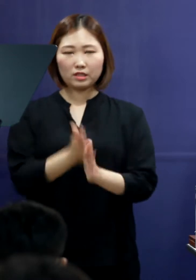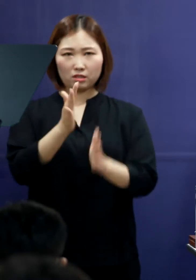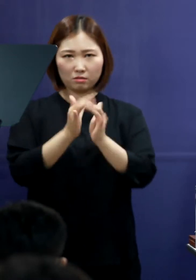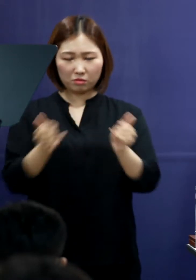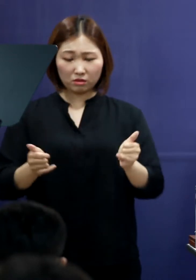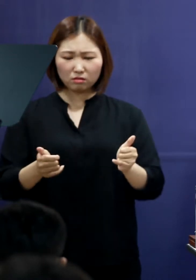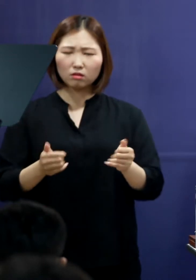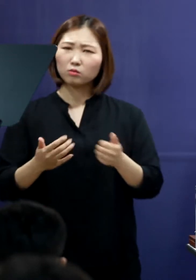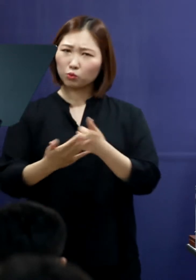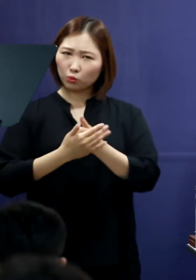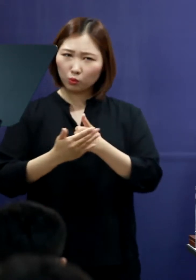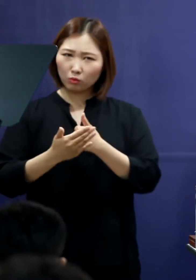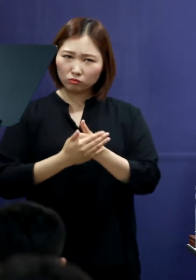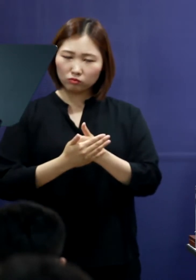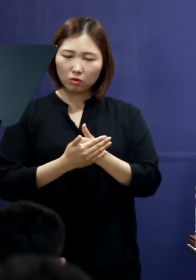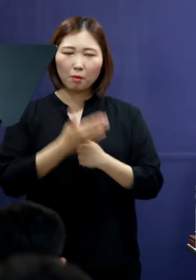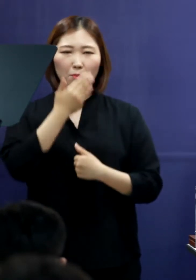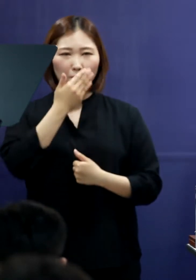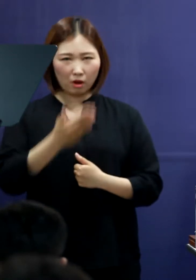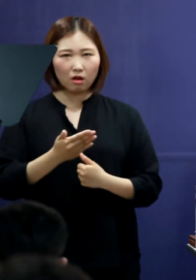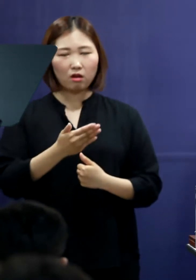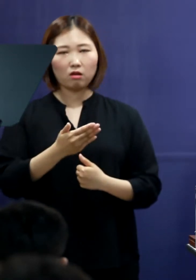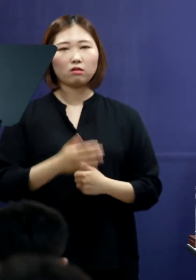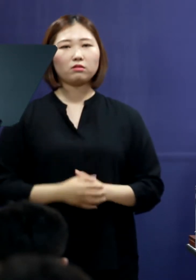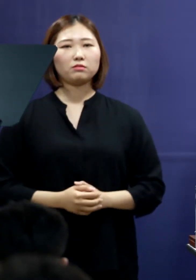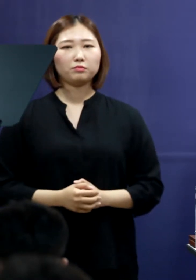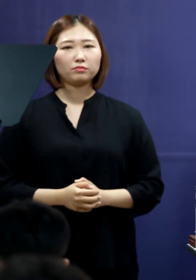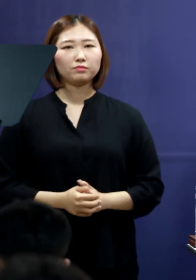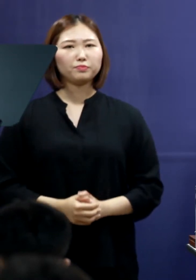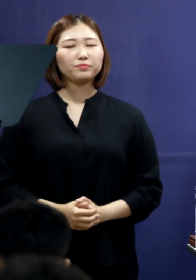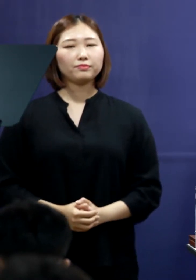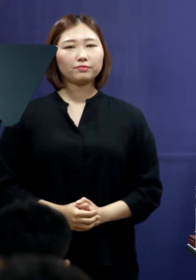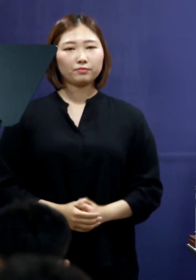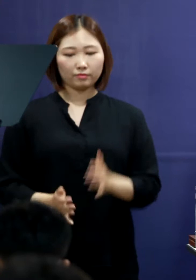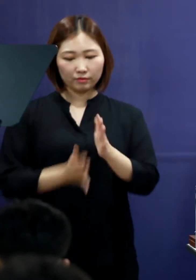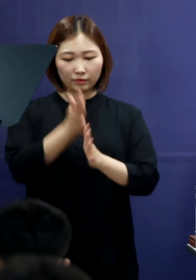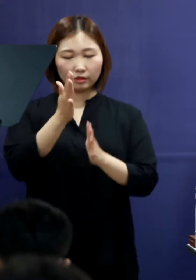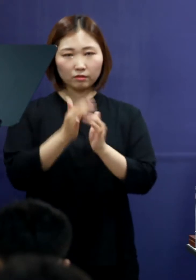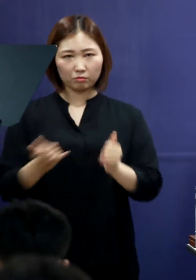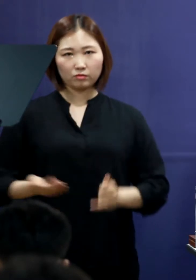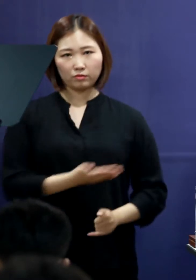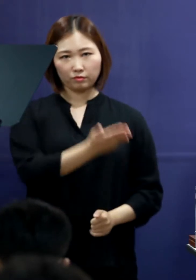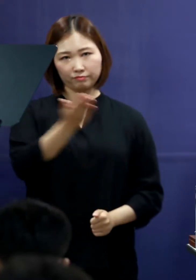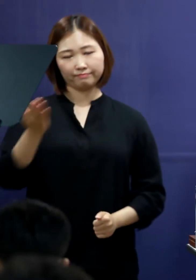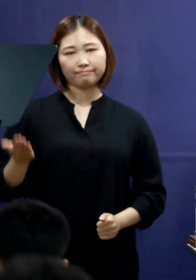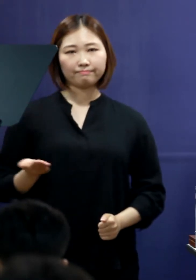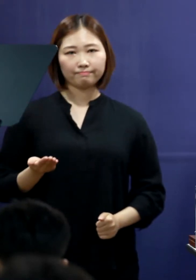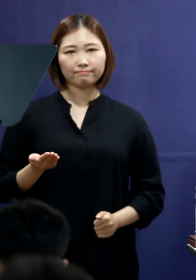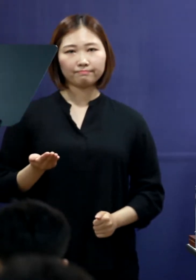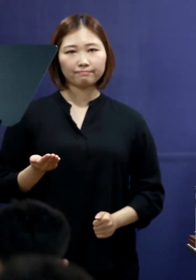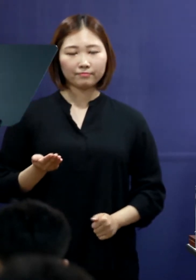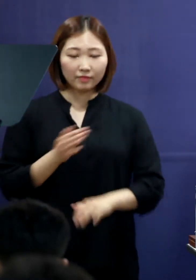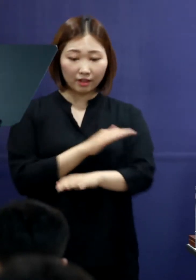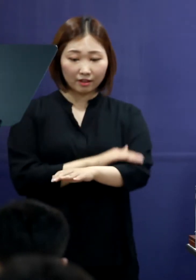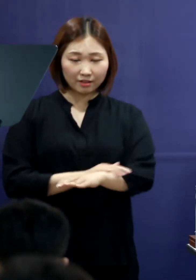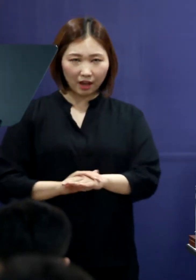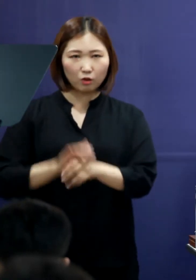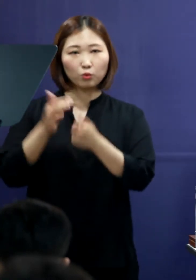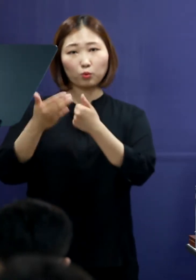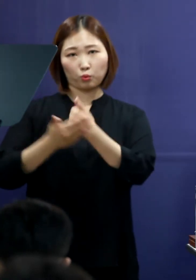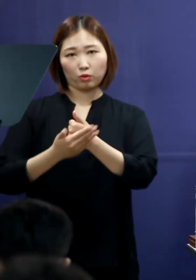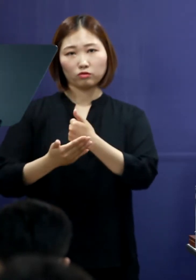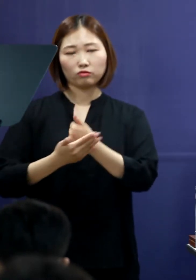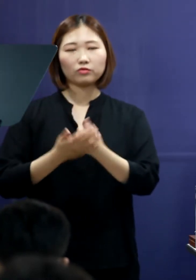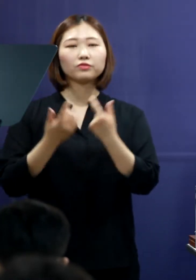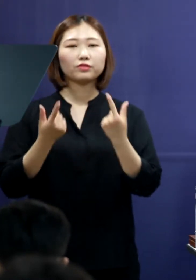참여 없이는 가능하지가 않습니다. 그렇기 때문에 시민 여러분들께서는 여태까지 잘 협조해 주셨던